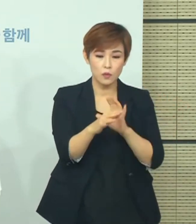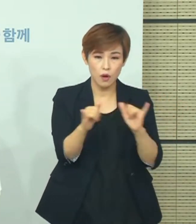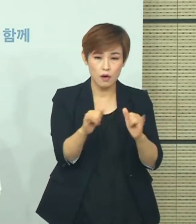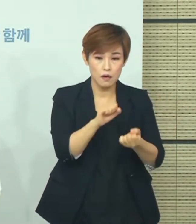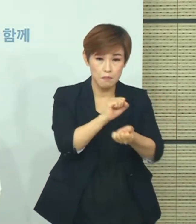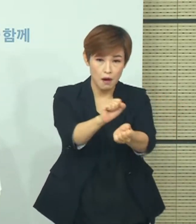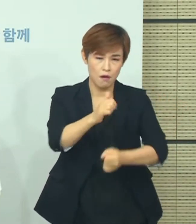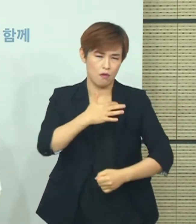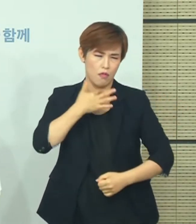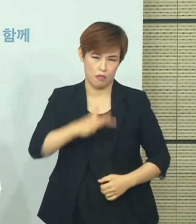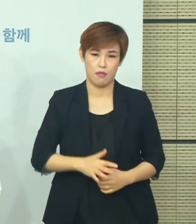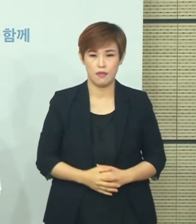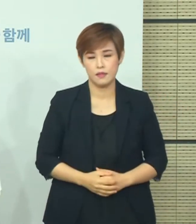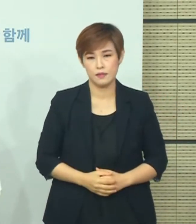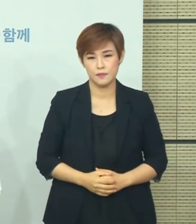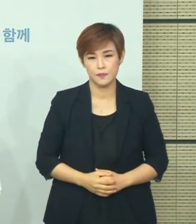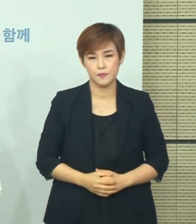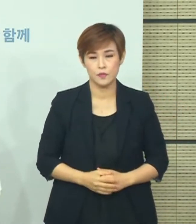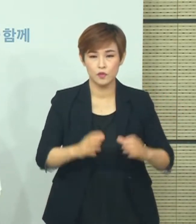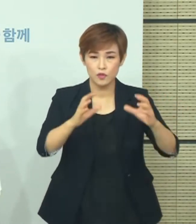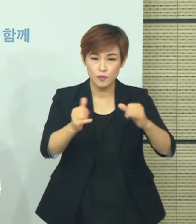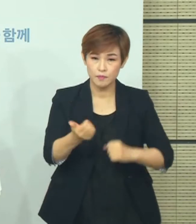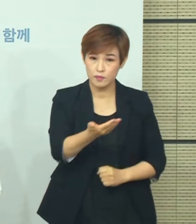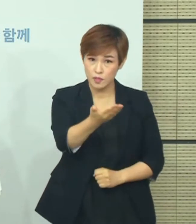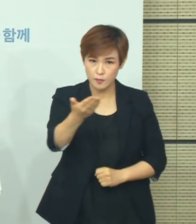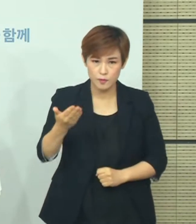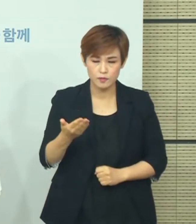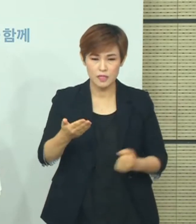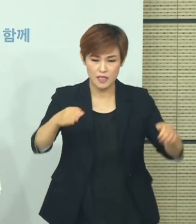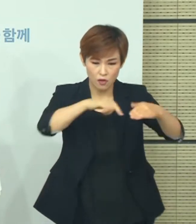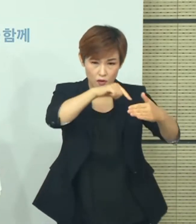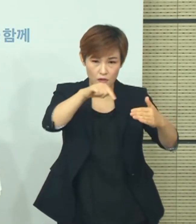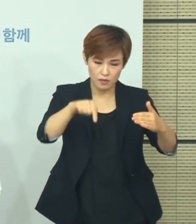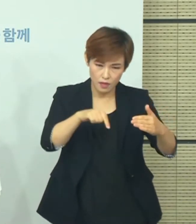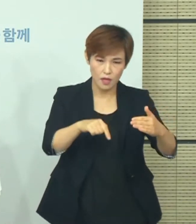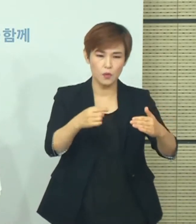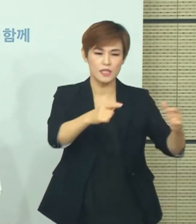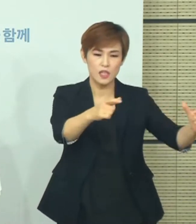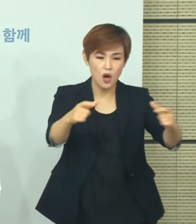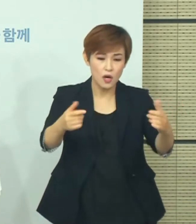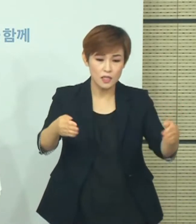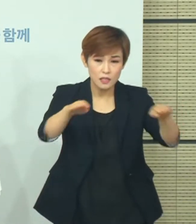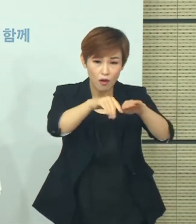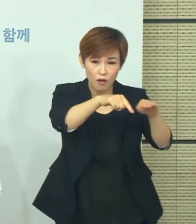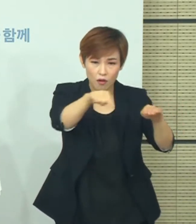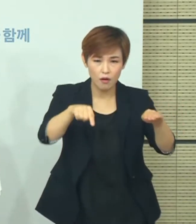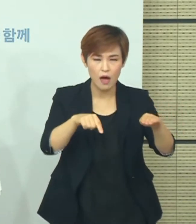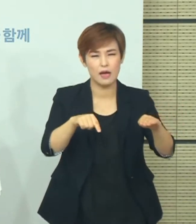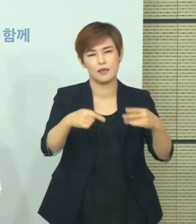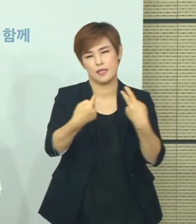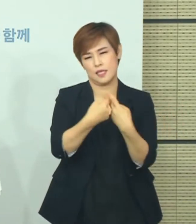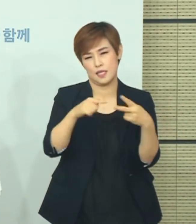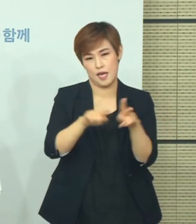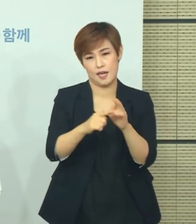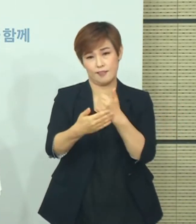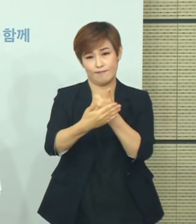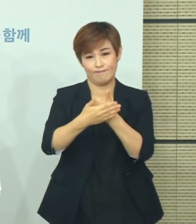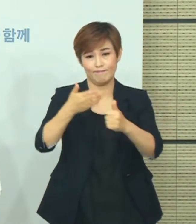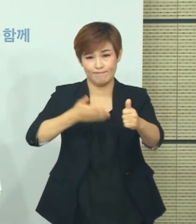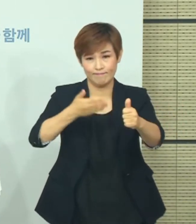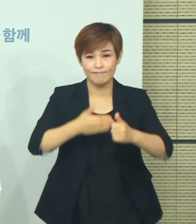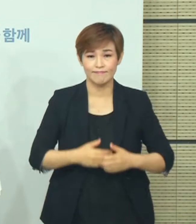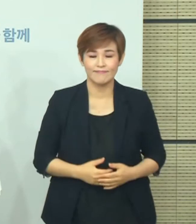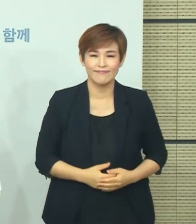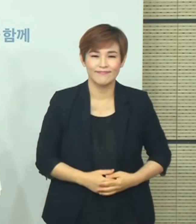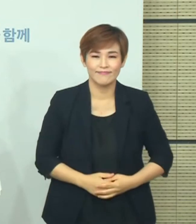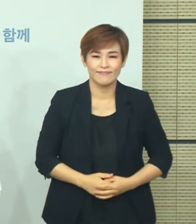감염된 사례가 없는 만큼 국민들께서도 지역 내 시설에 대한 이해와 지지를 하여